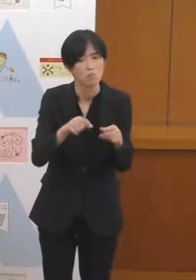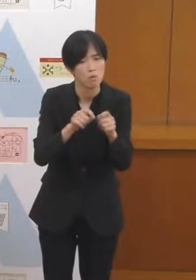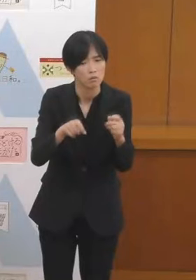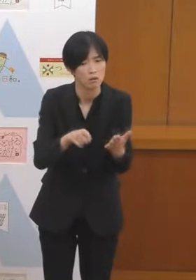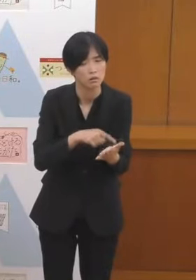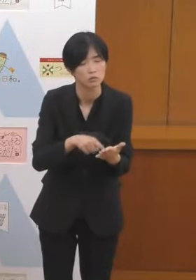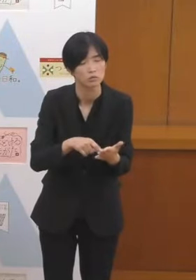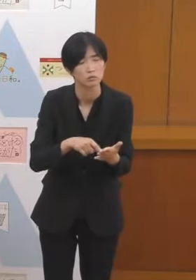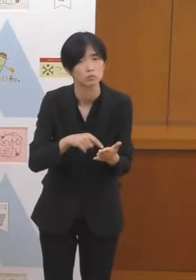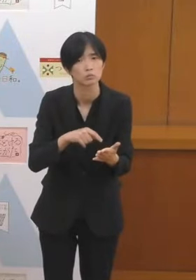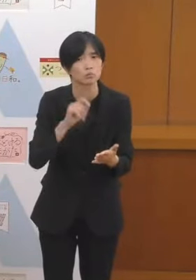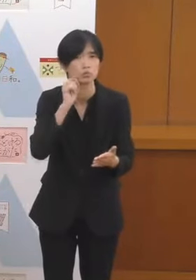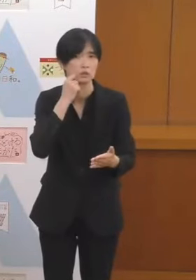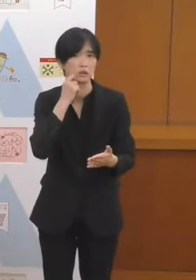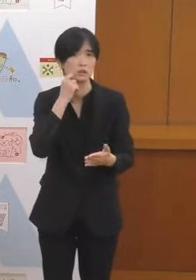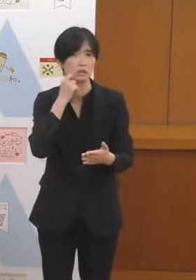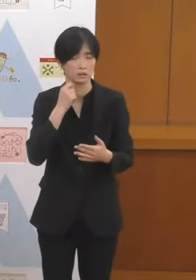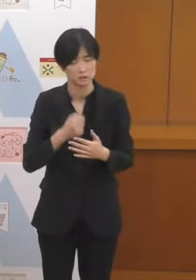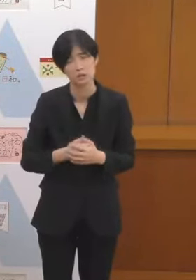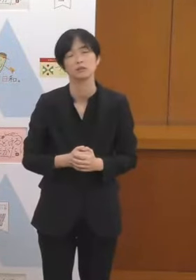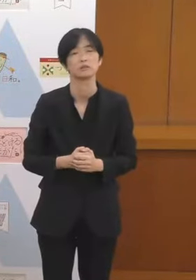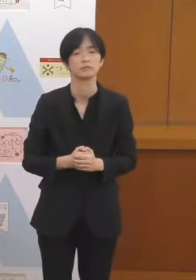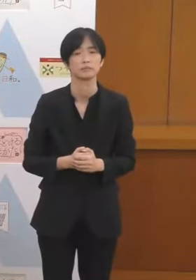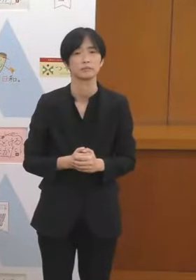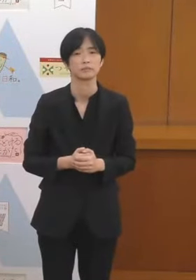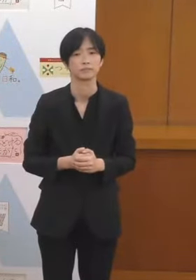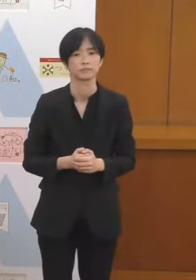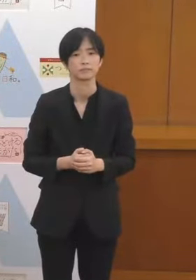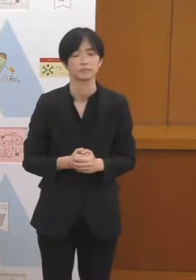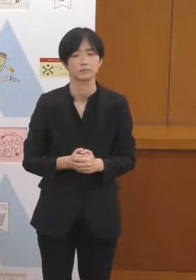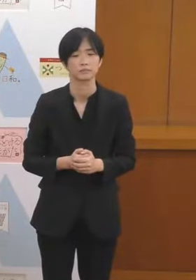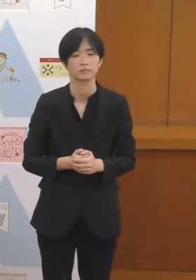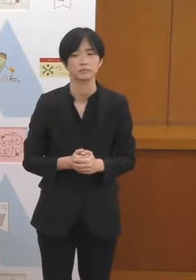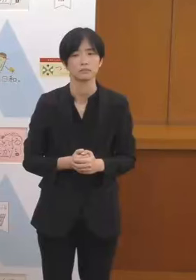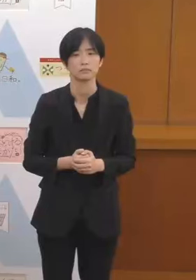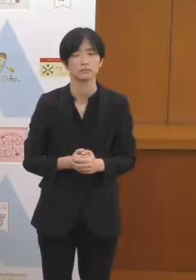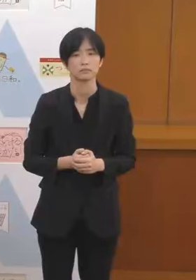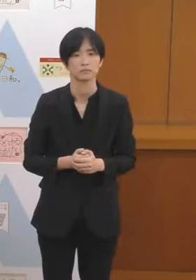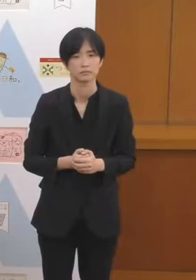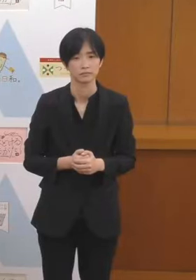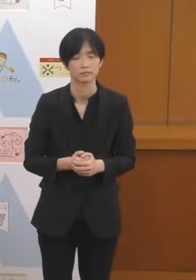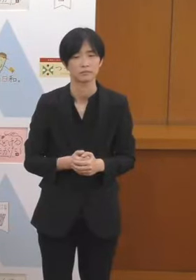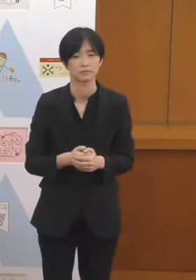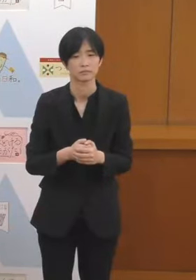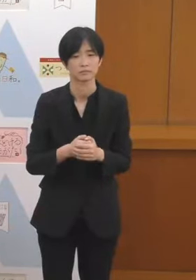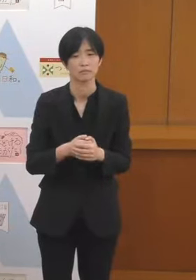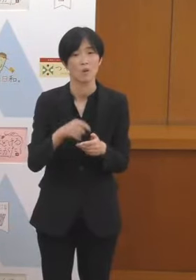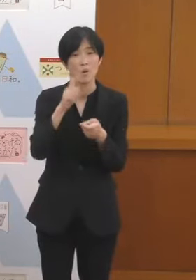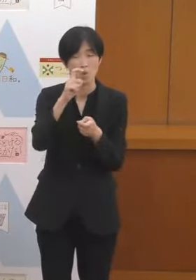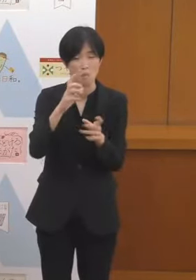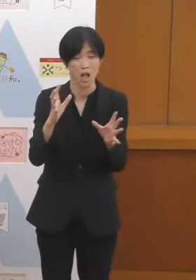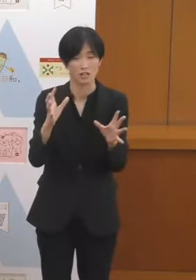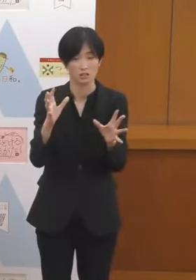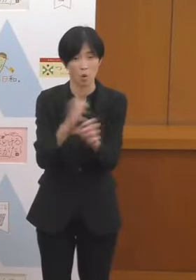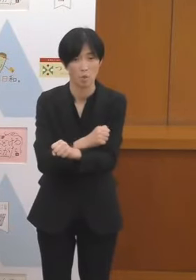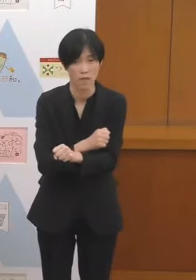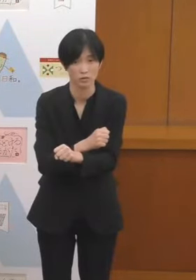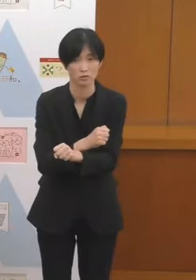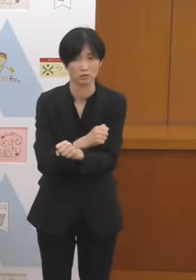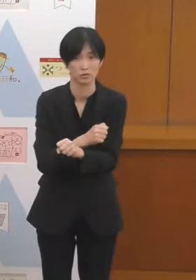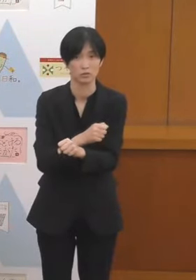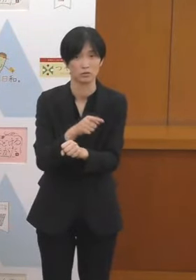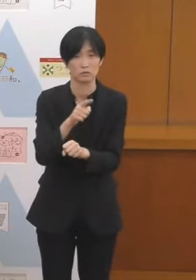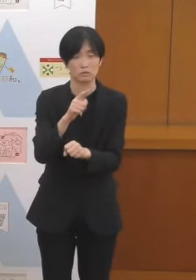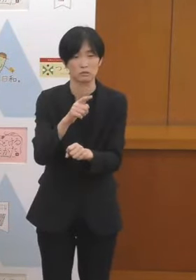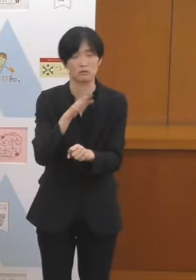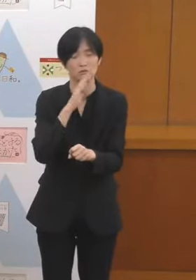難しいという風にあの思っていますま消滅という言葉自体はですね